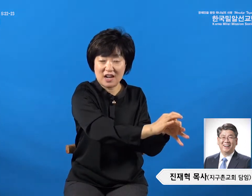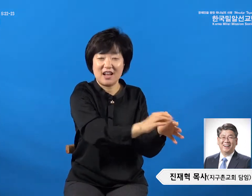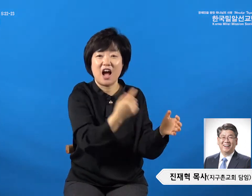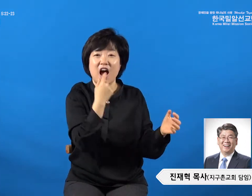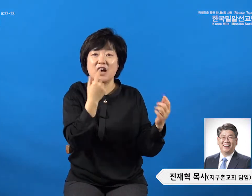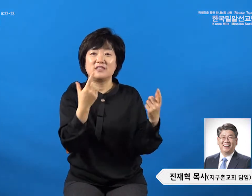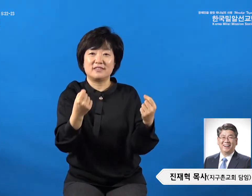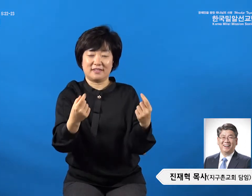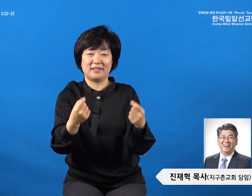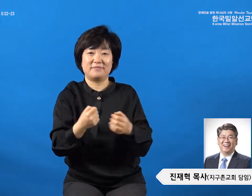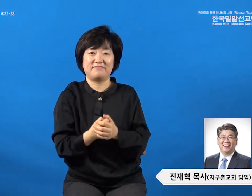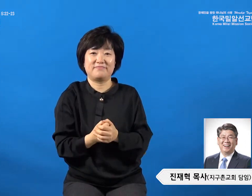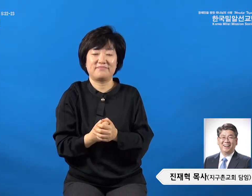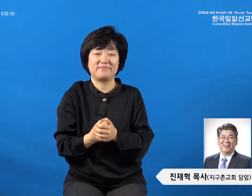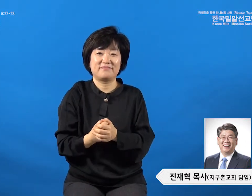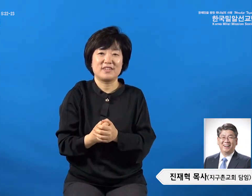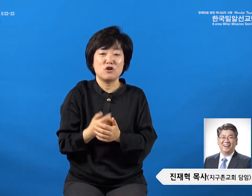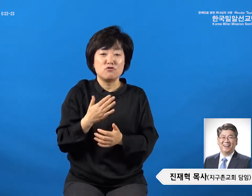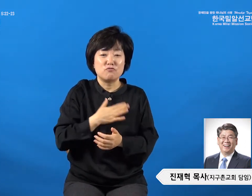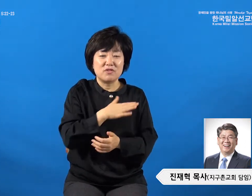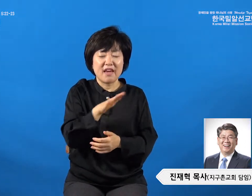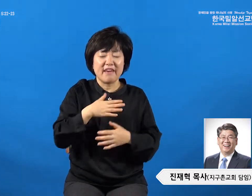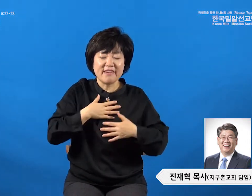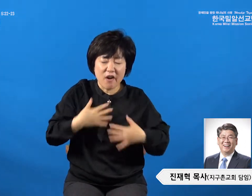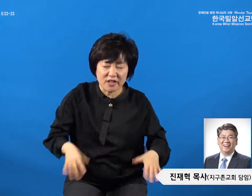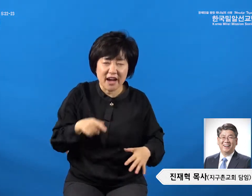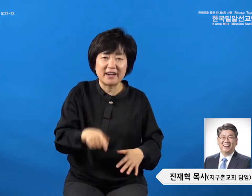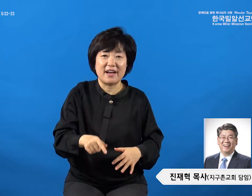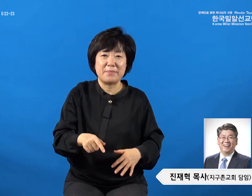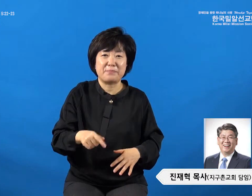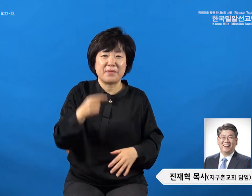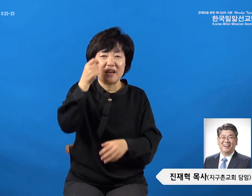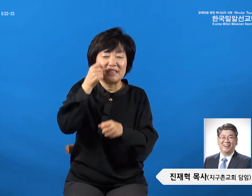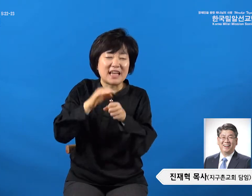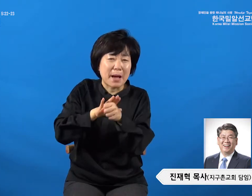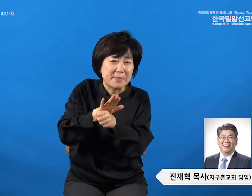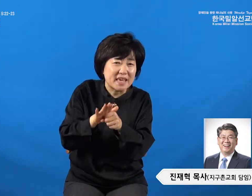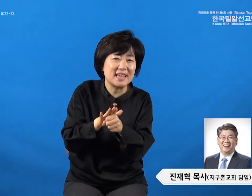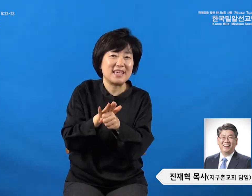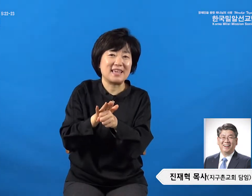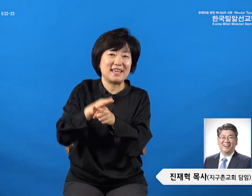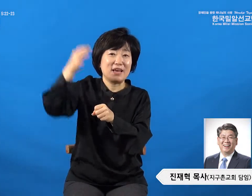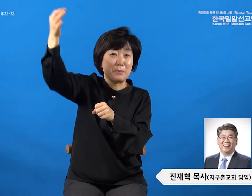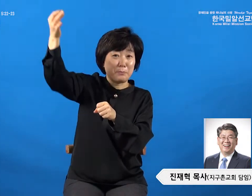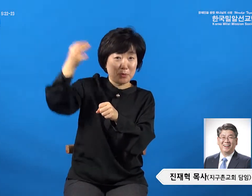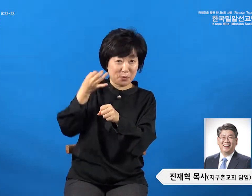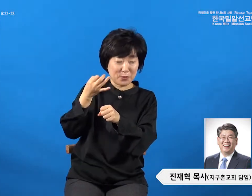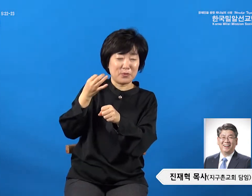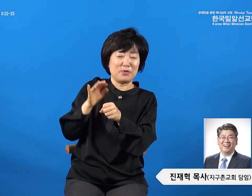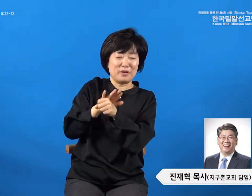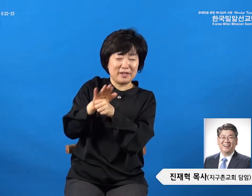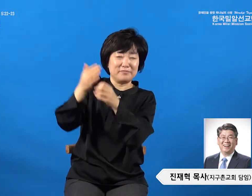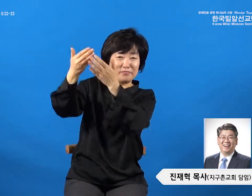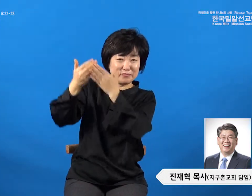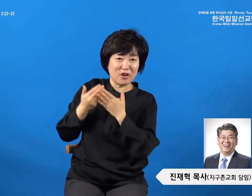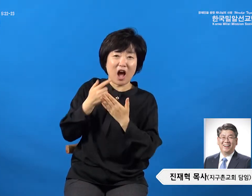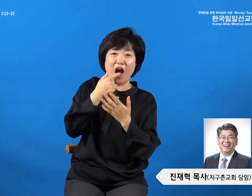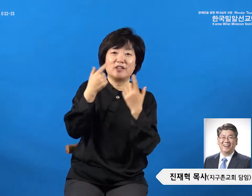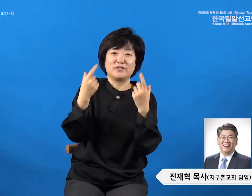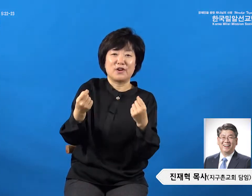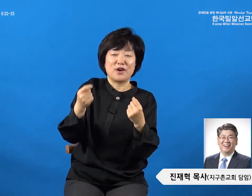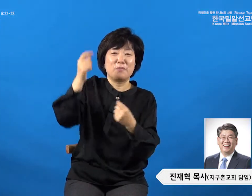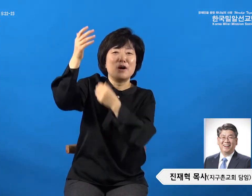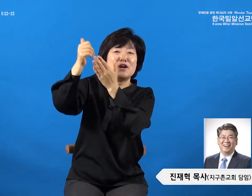그렇게 우리의 연약함을 보시는 자비, 그 인애하심, 하나님의 성품입니다. 그러나 그것뿐만이